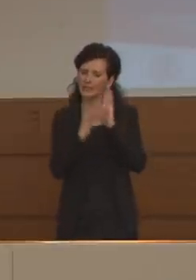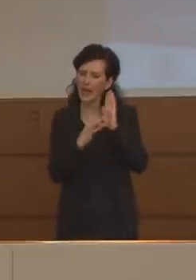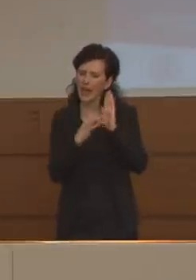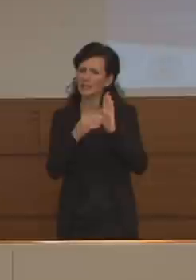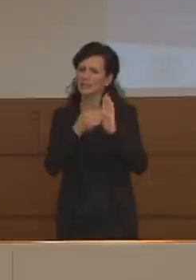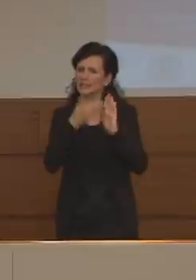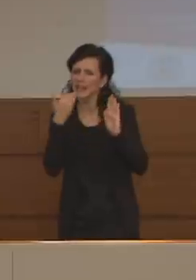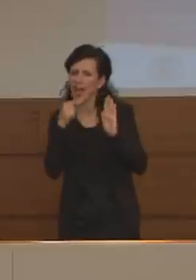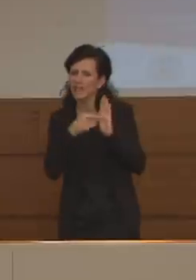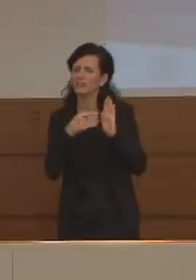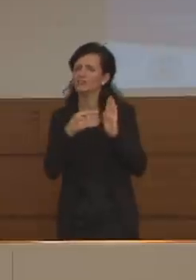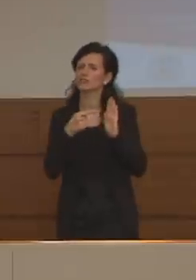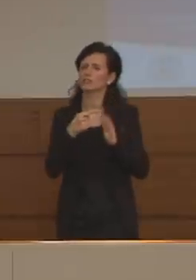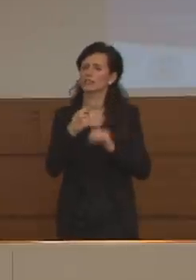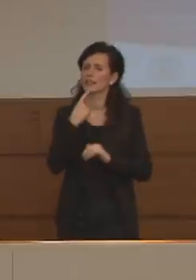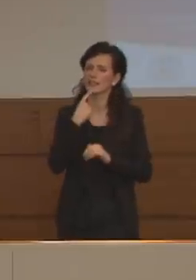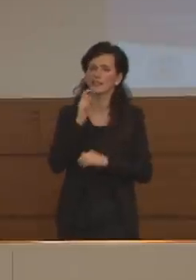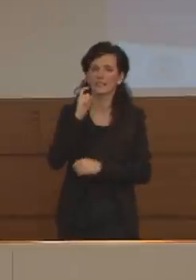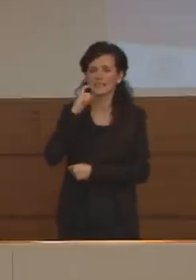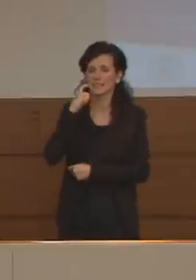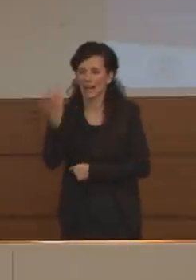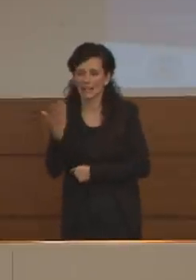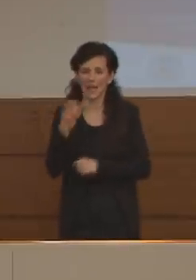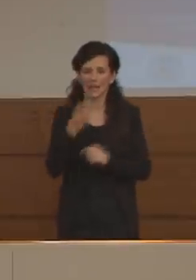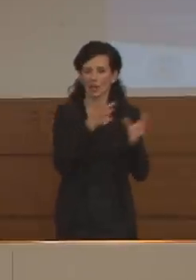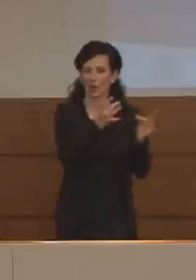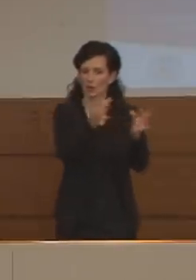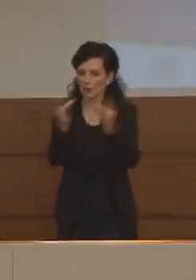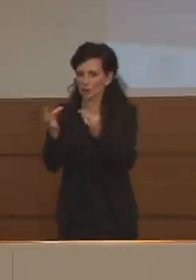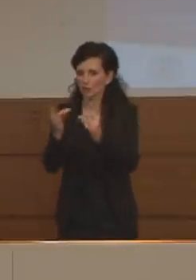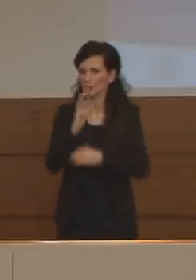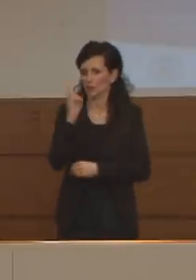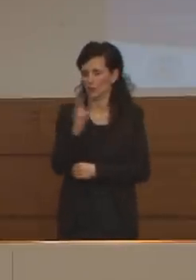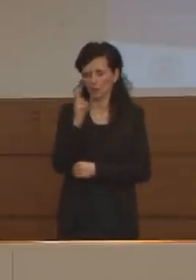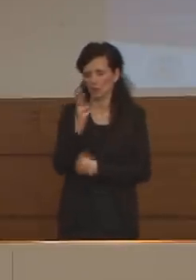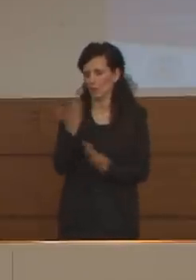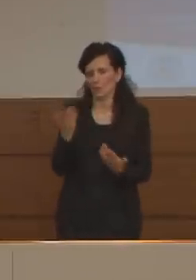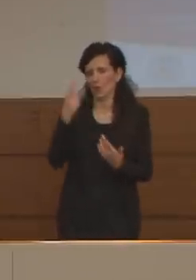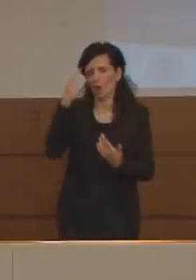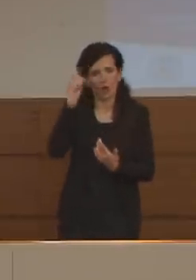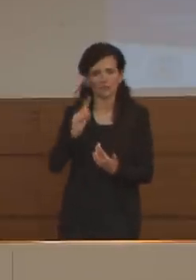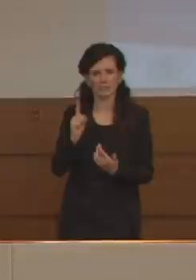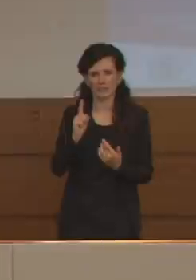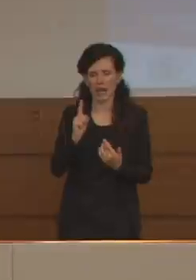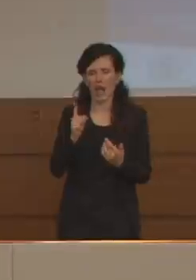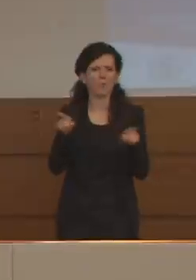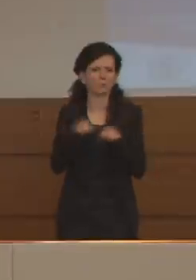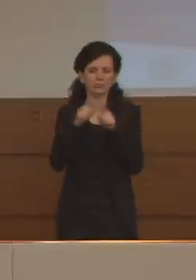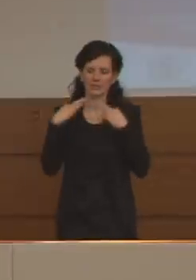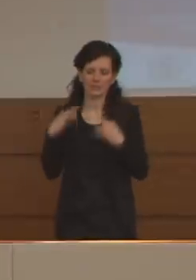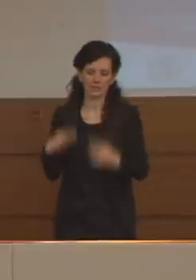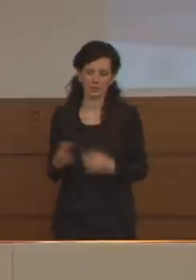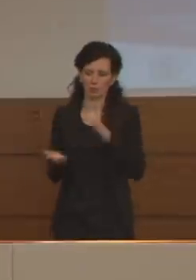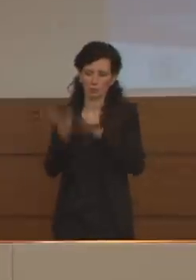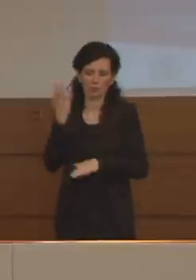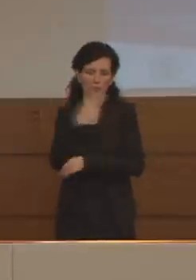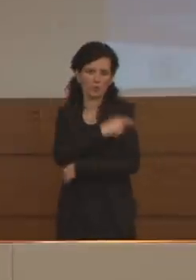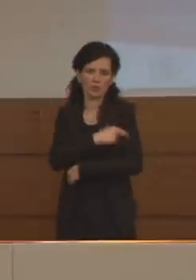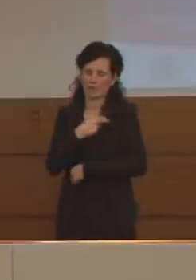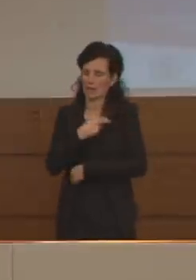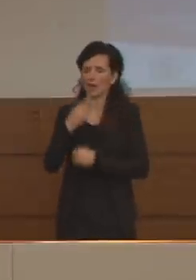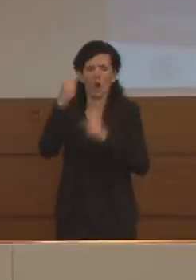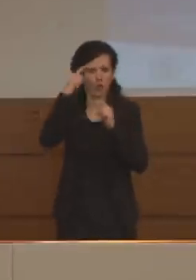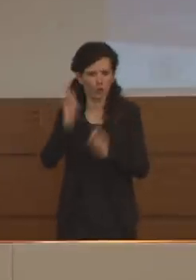gli stranieri contagiati e deceduti perché non si sa non lo sa nemmeno l'istituto superiore sanità lasciamo perdere quelli che sono deceduti a casa